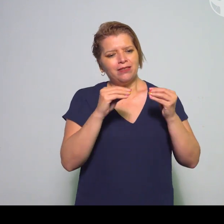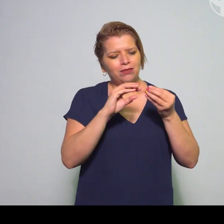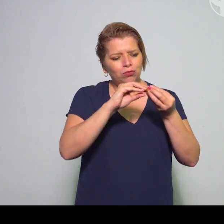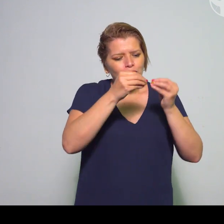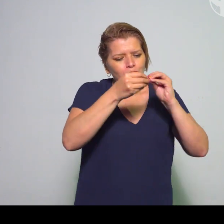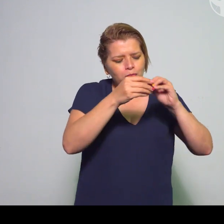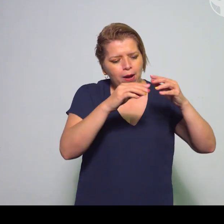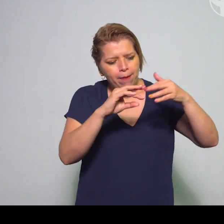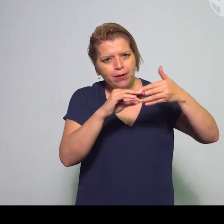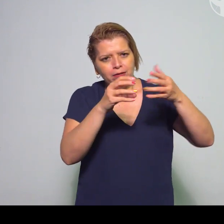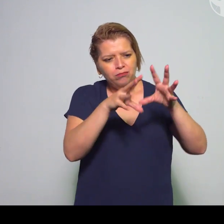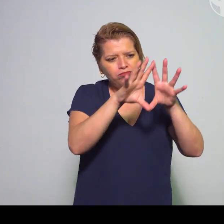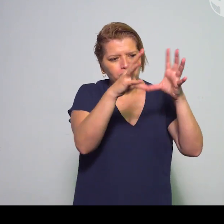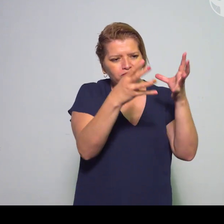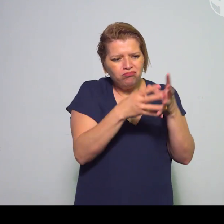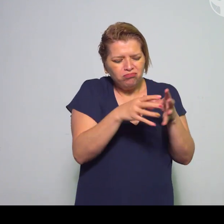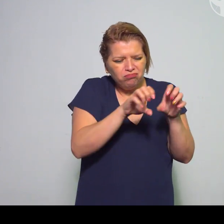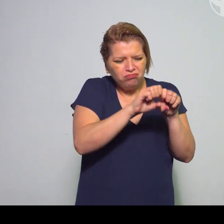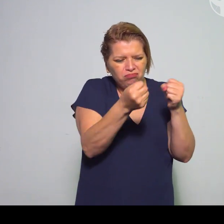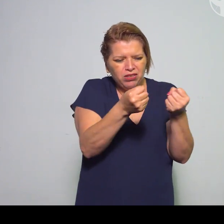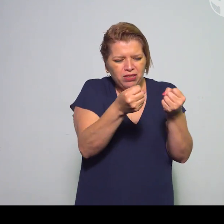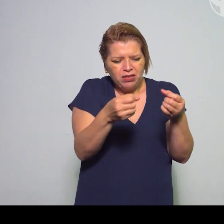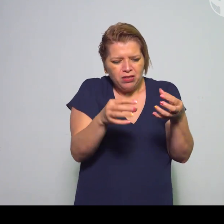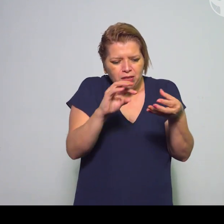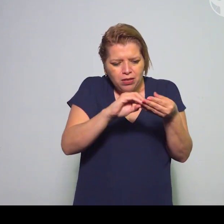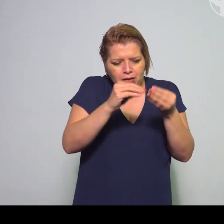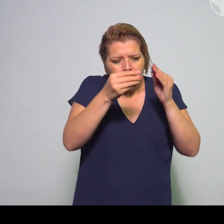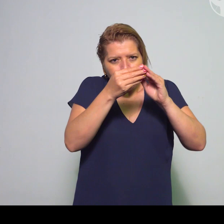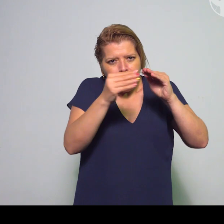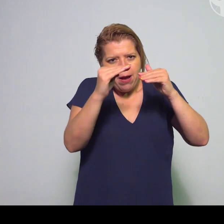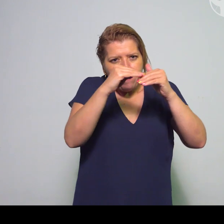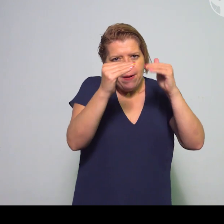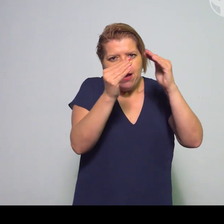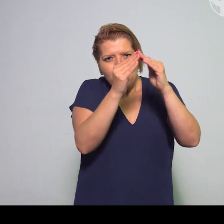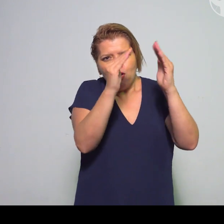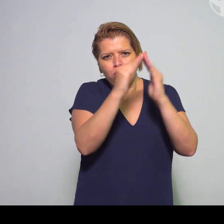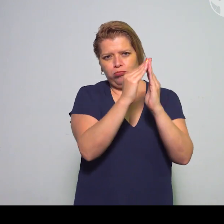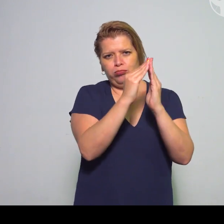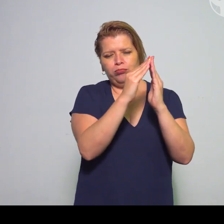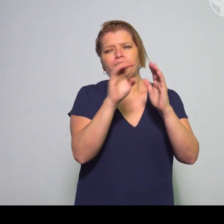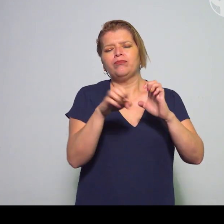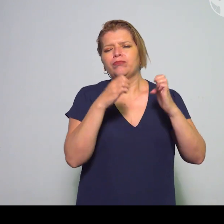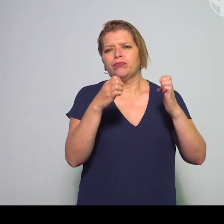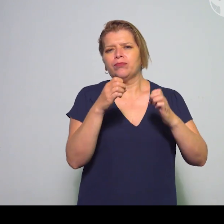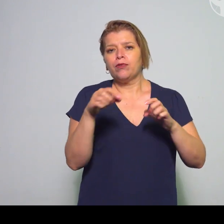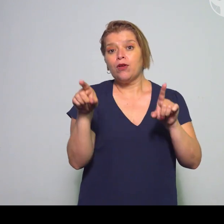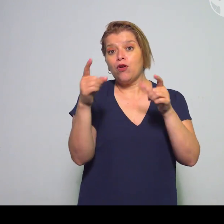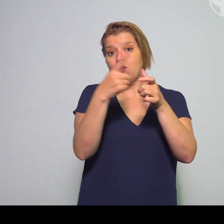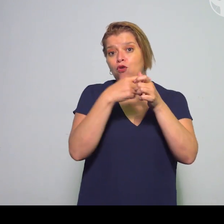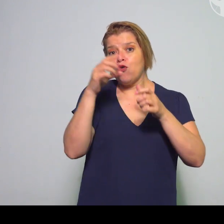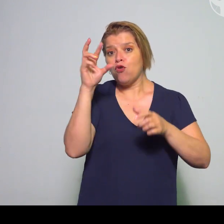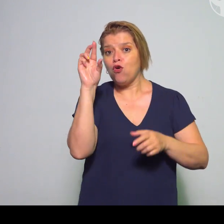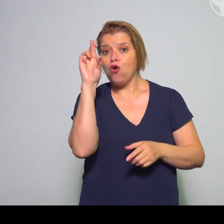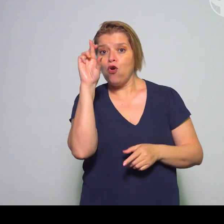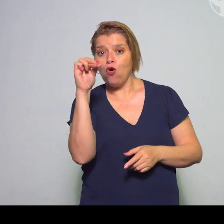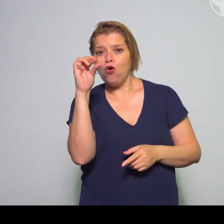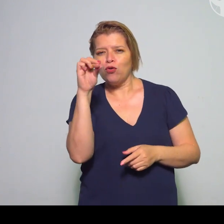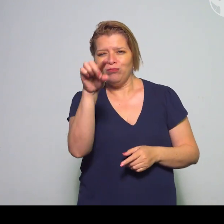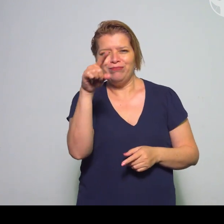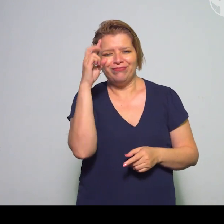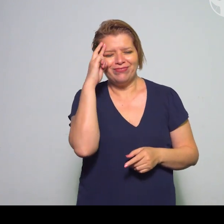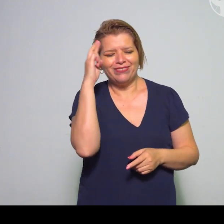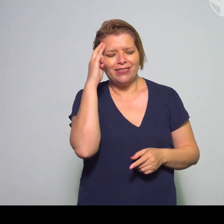pegar las piezas rotas con oro, con líneas de oro que se notan. Esa es la forma en la que